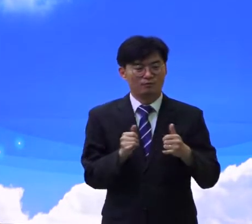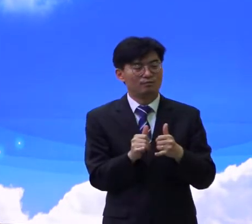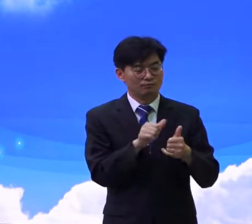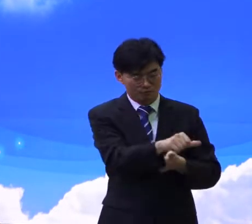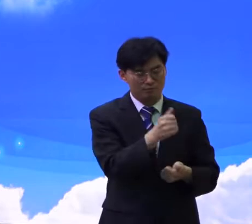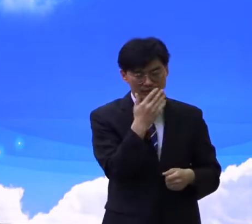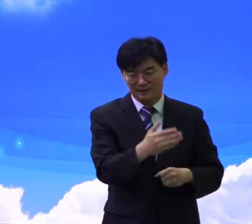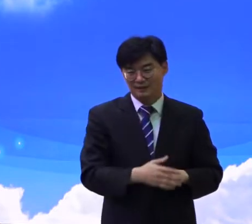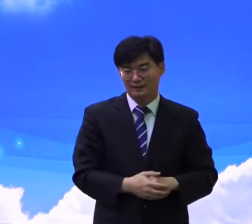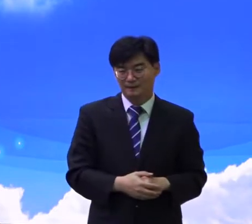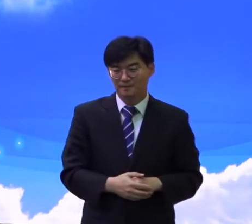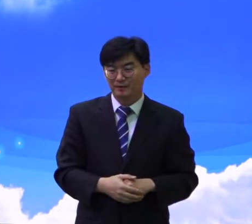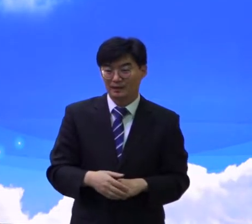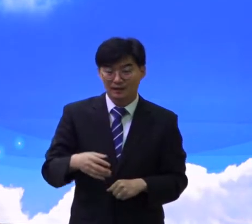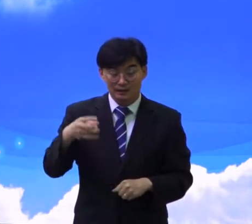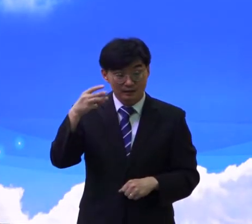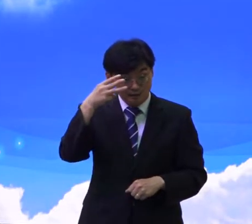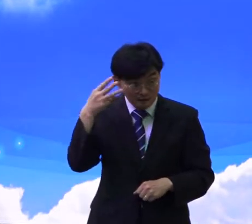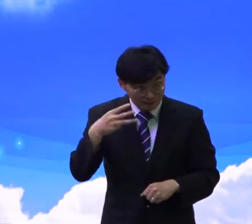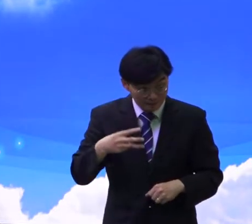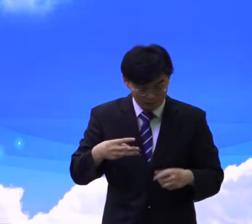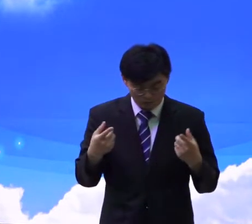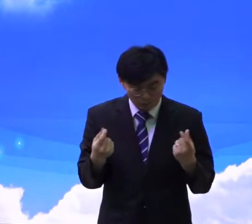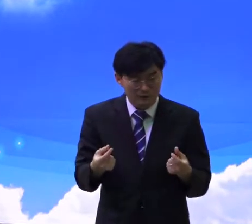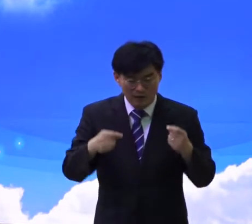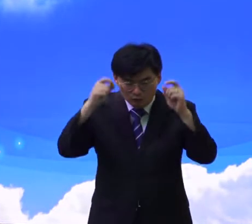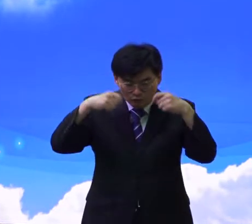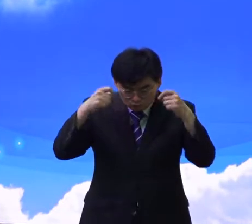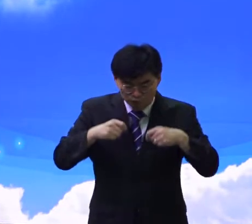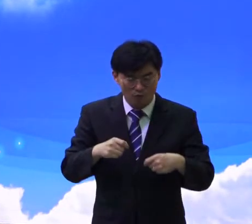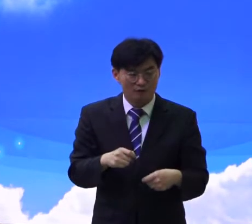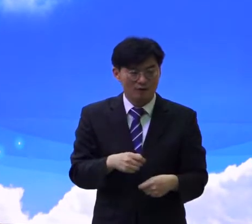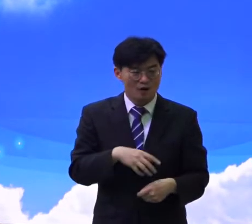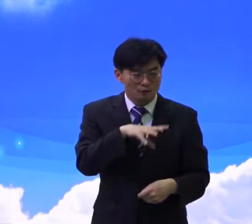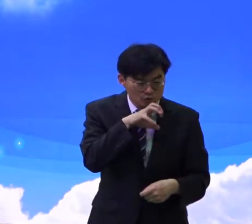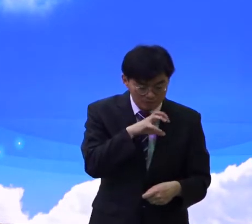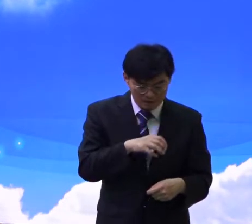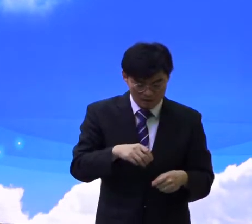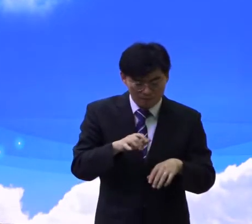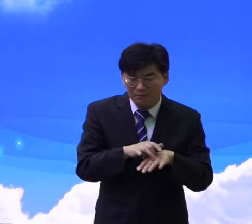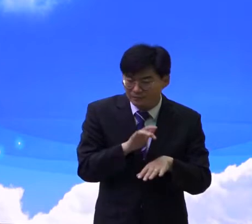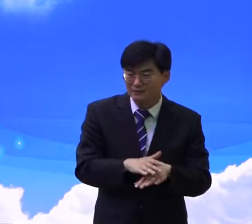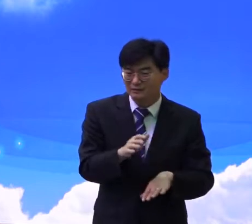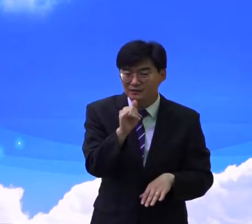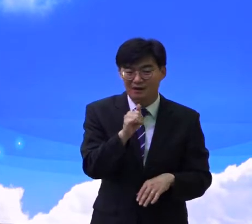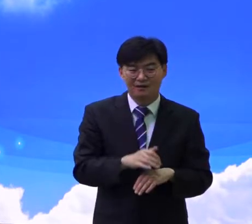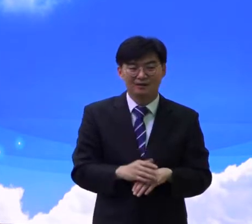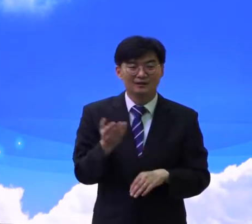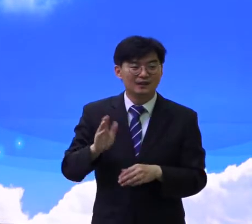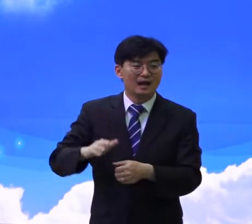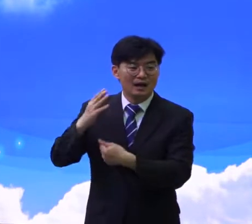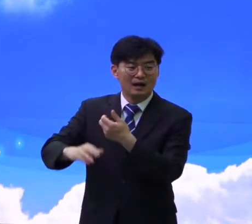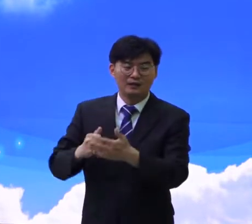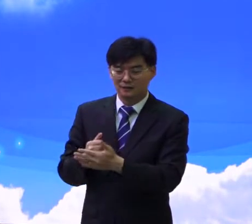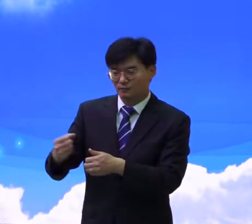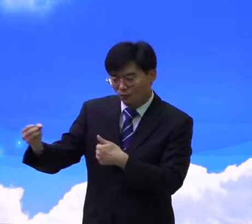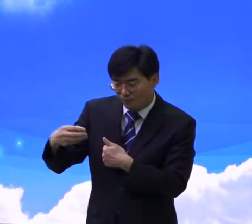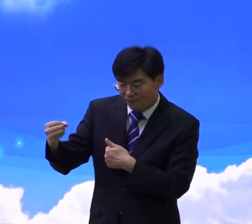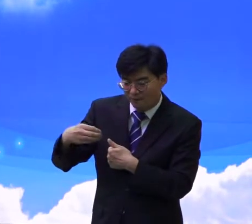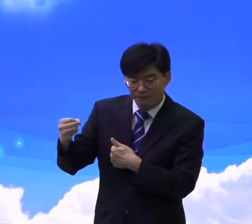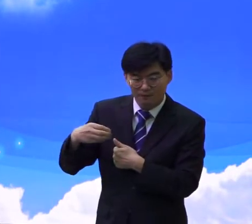그것이 예레미야의 삶이었고 지금 우리들의 삶이어야 합니다. 예수님을 만나서 십자가의 그 은혜